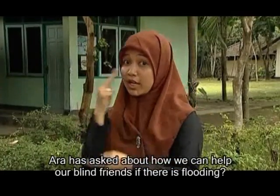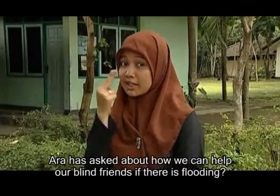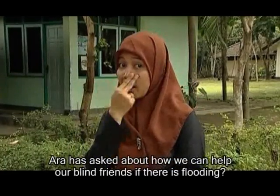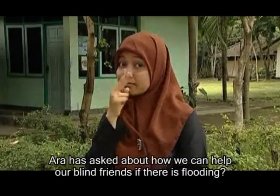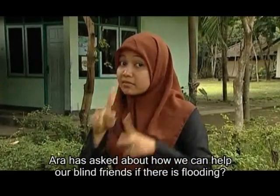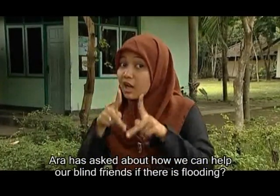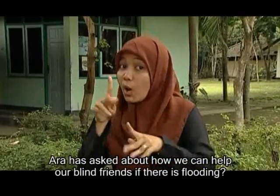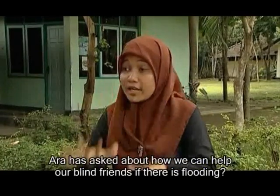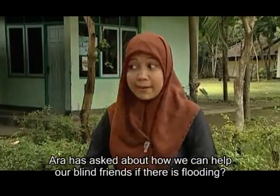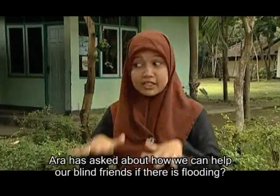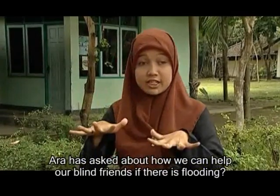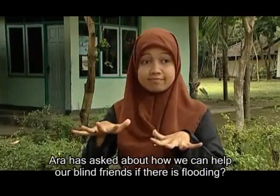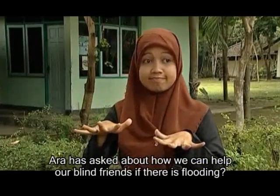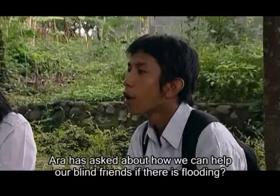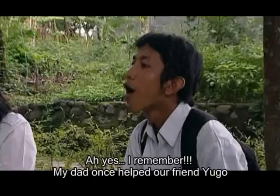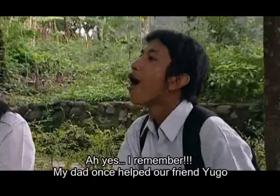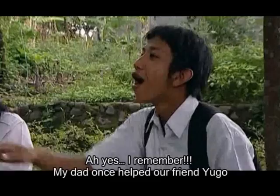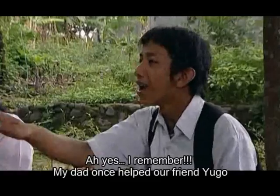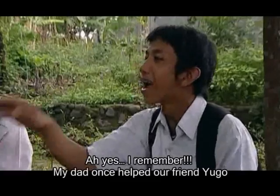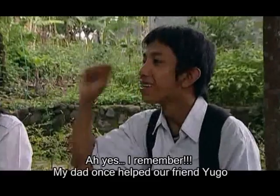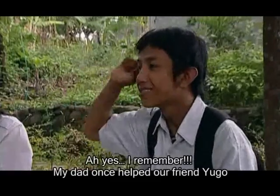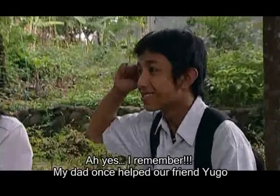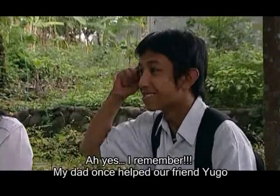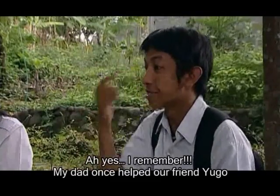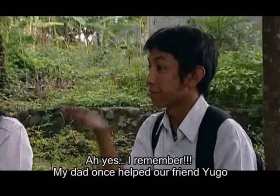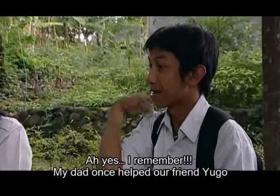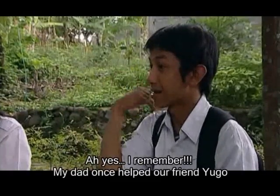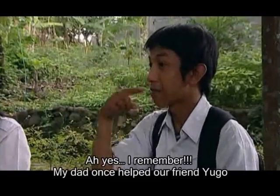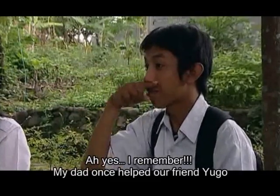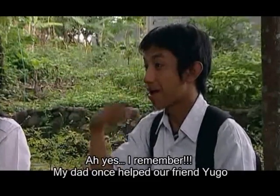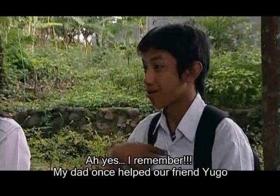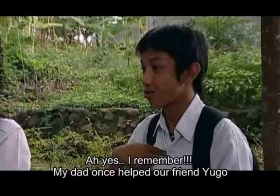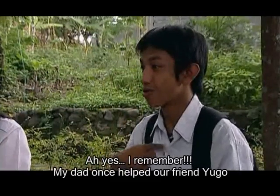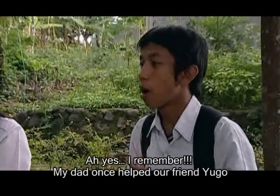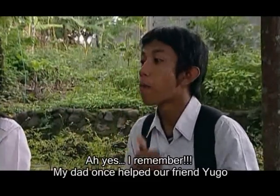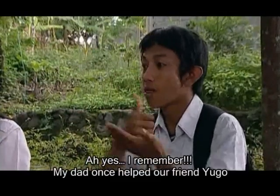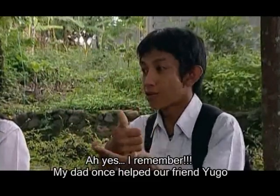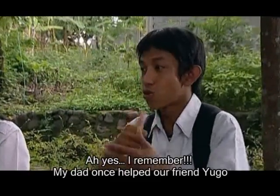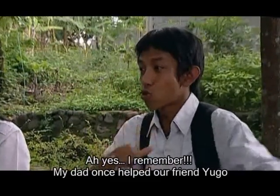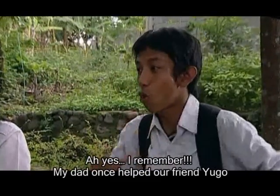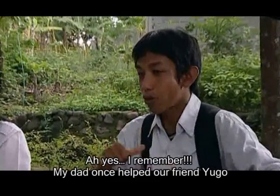tunanetra kalau ada banjir? Aku ingat. Kemarin bapakku membantu Yugo.